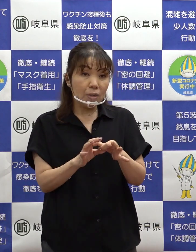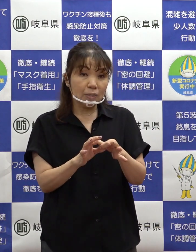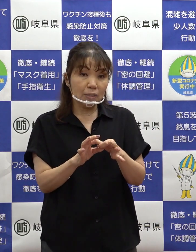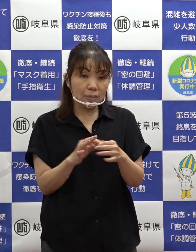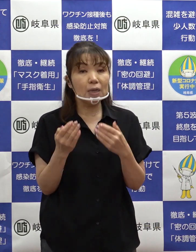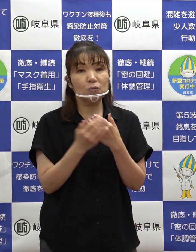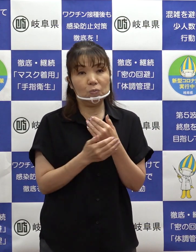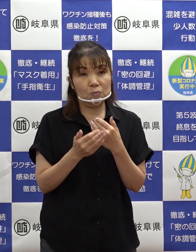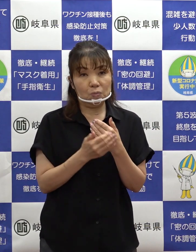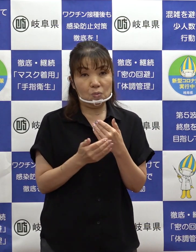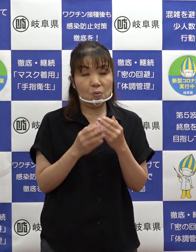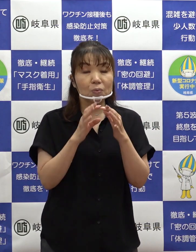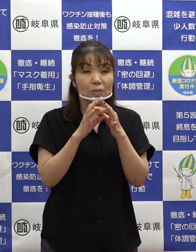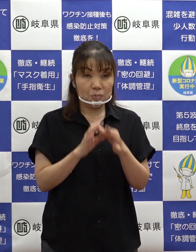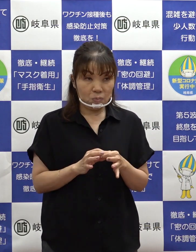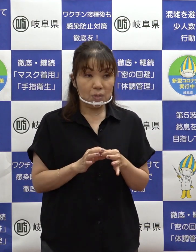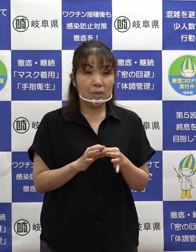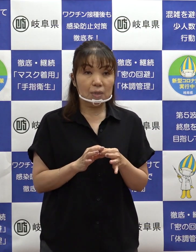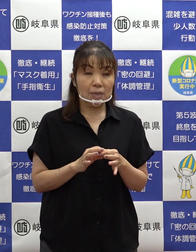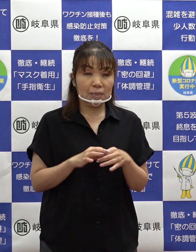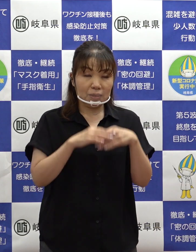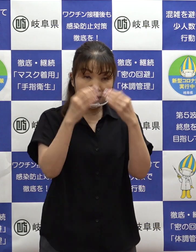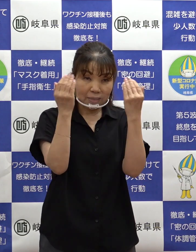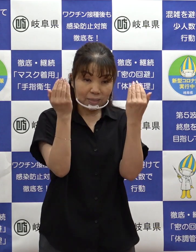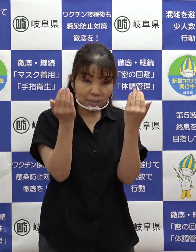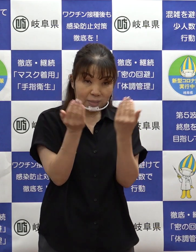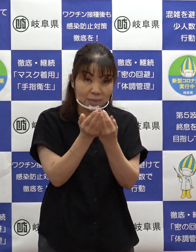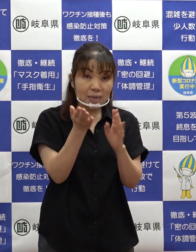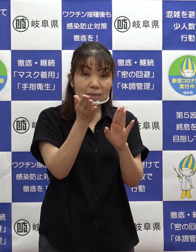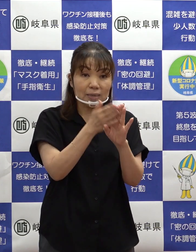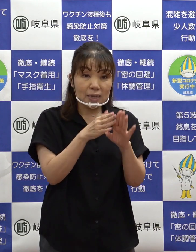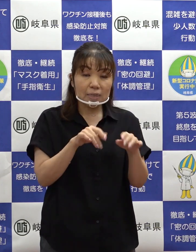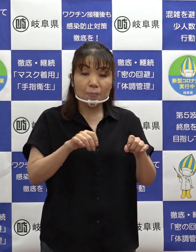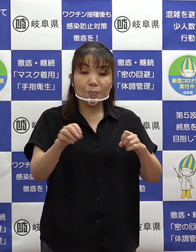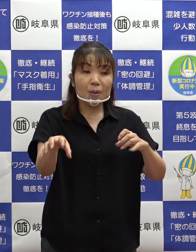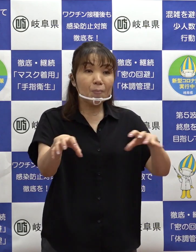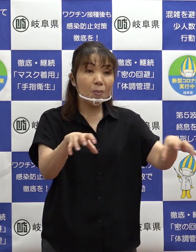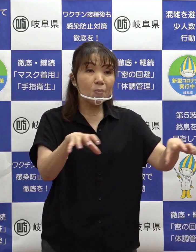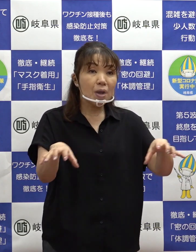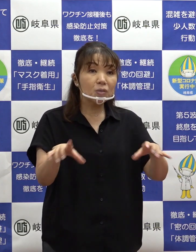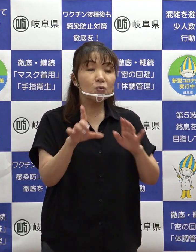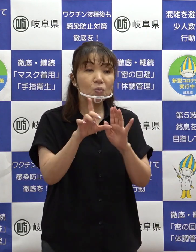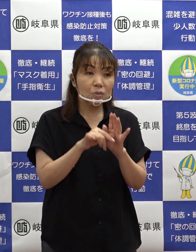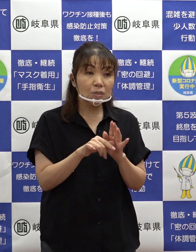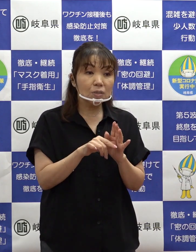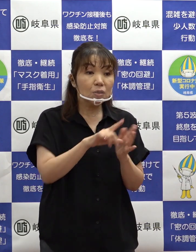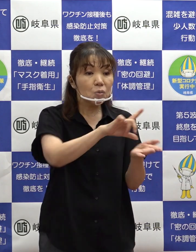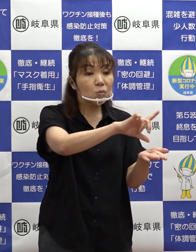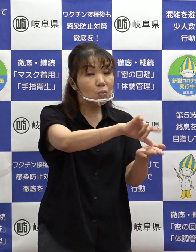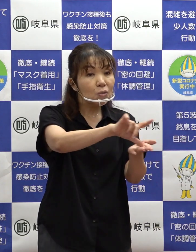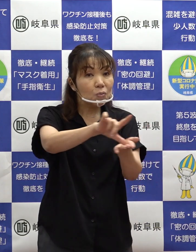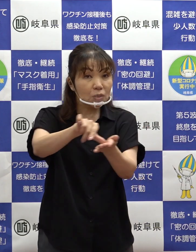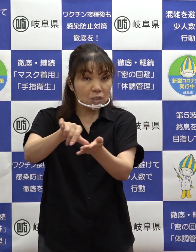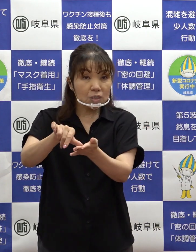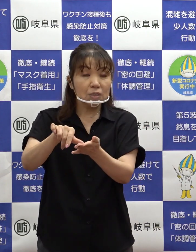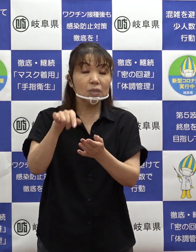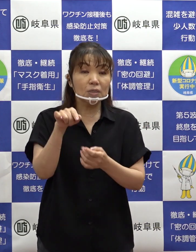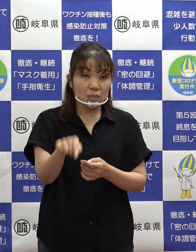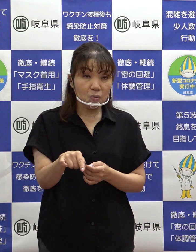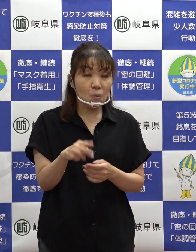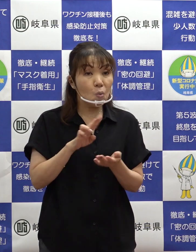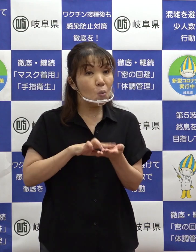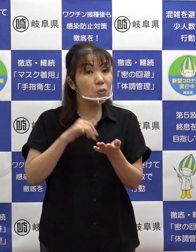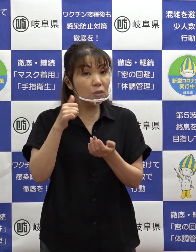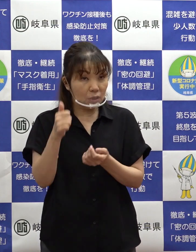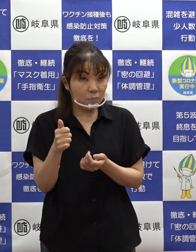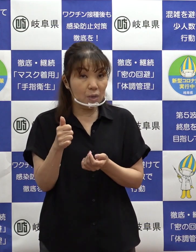ので、そういった意味でこう全県的にこう散らばってきたときに、それぞれの地域のお医者さ